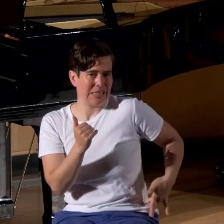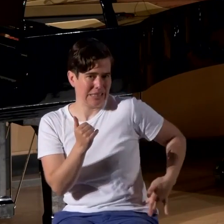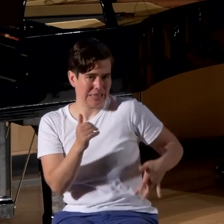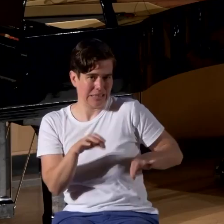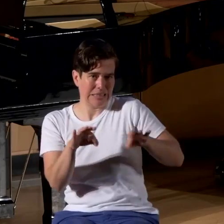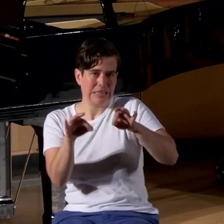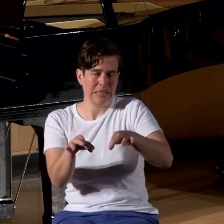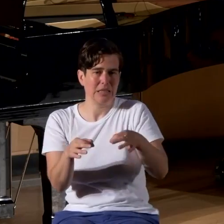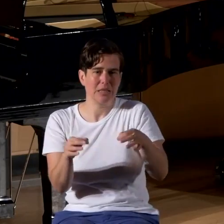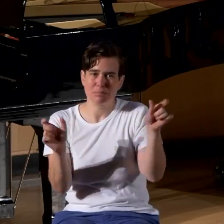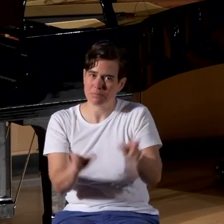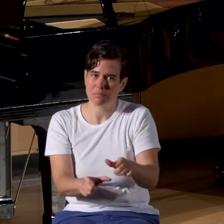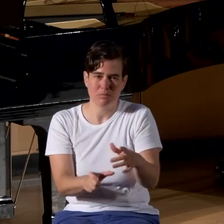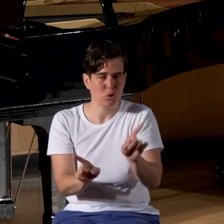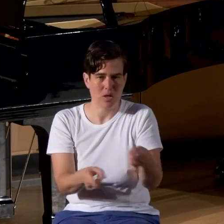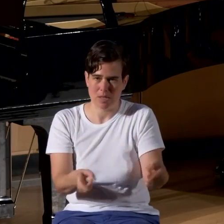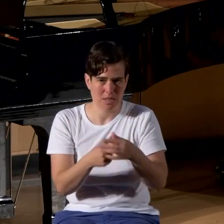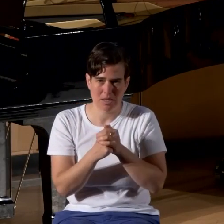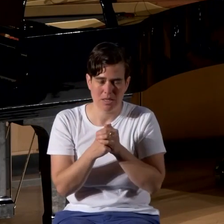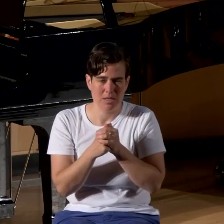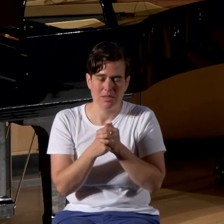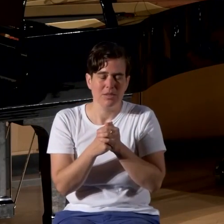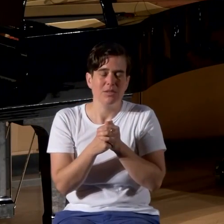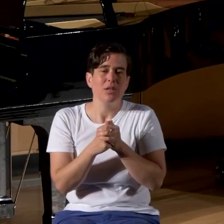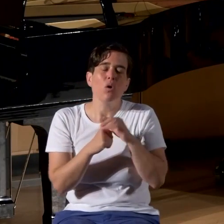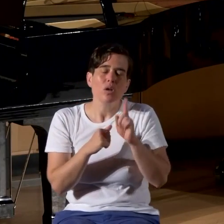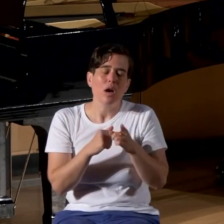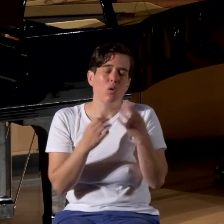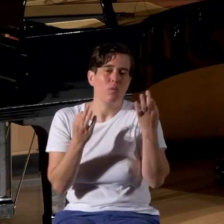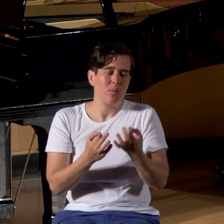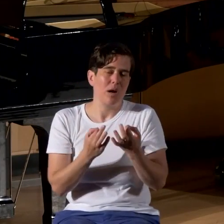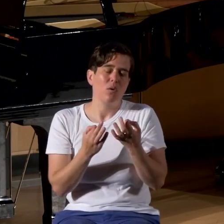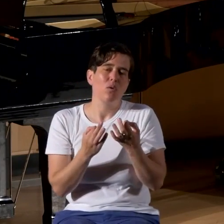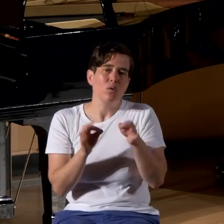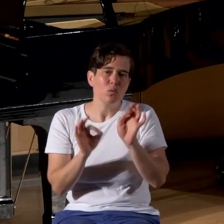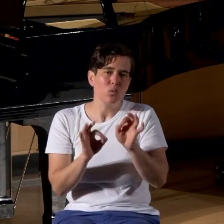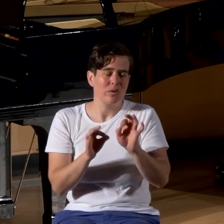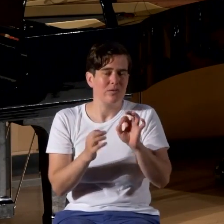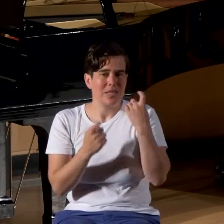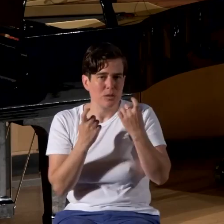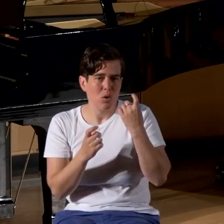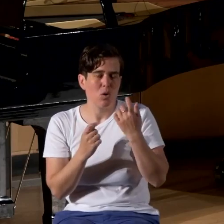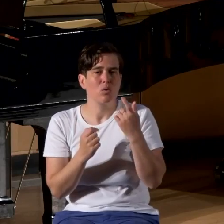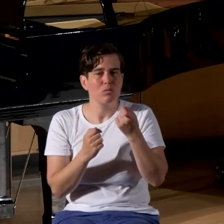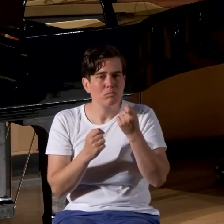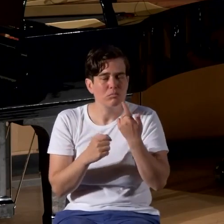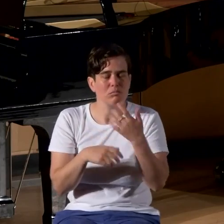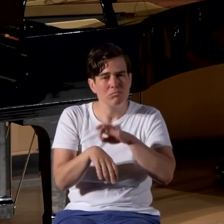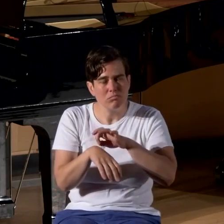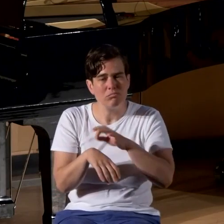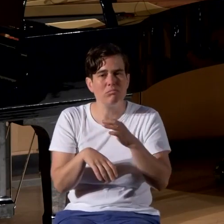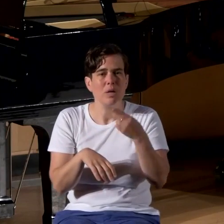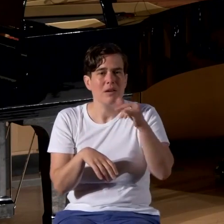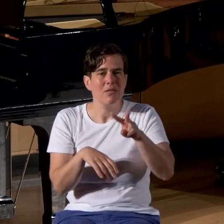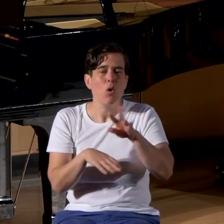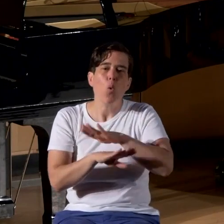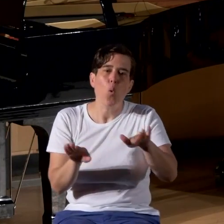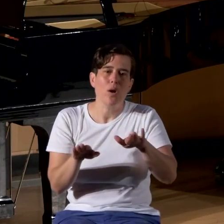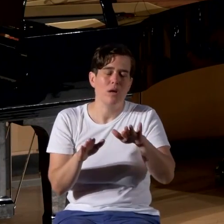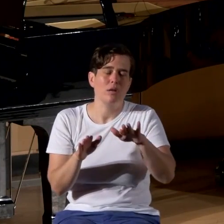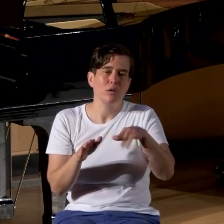Hepatitis-Infektionen zu vermeiden. Und wir brauchen nicht zuletzt eine anständige Versorgung von Menschen mit HIV ohne